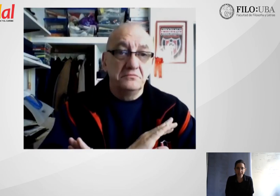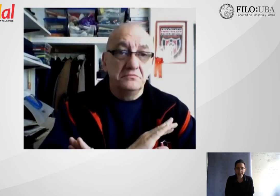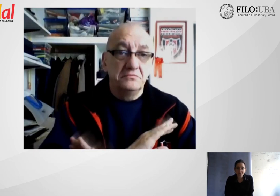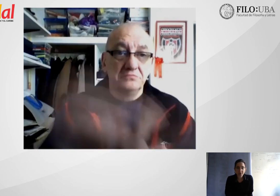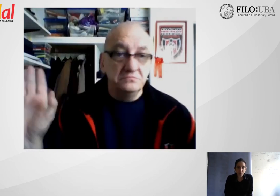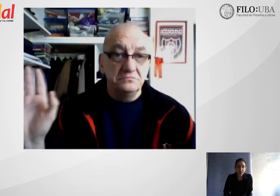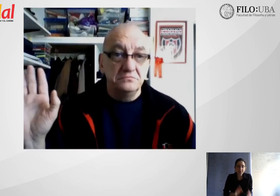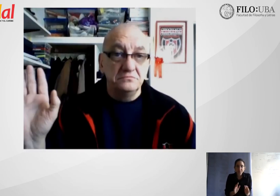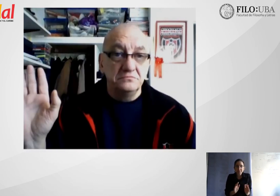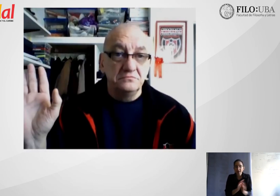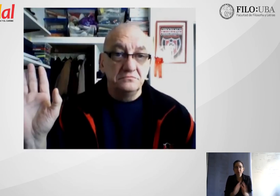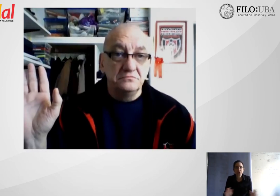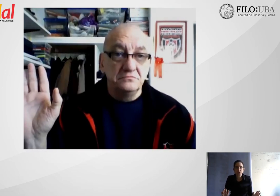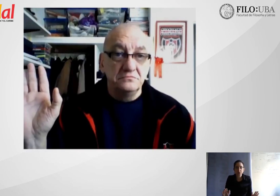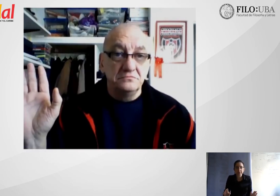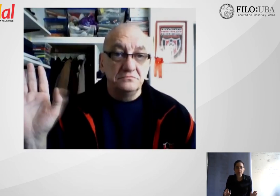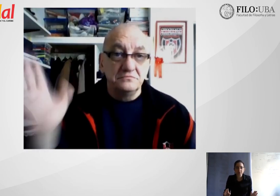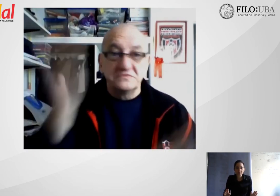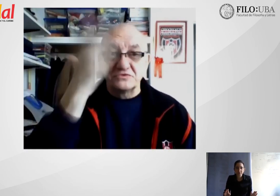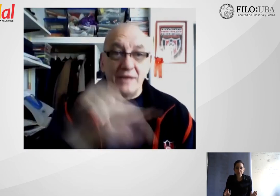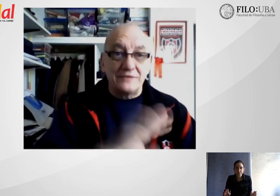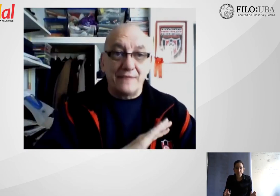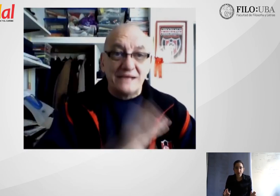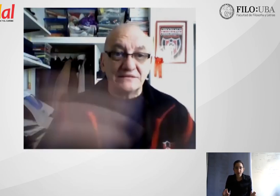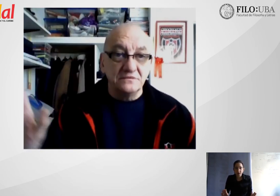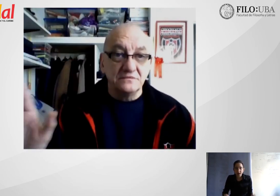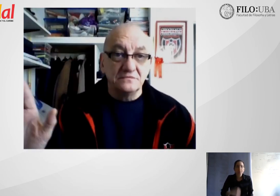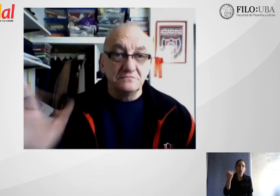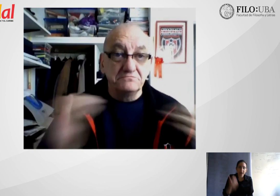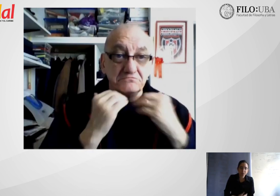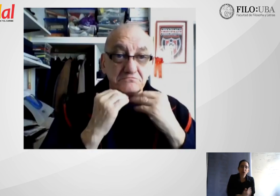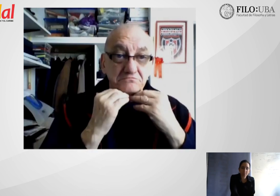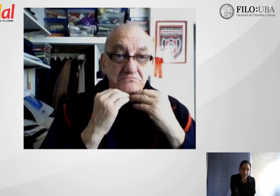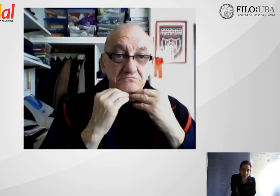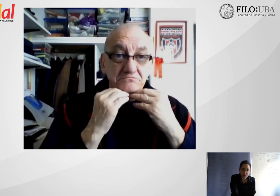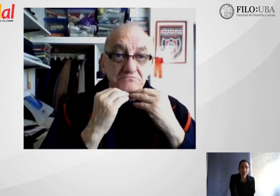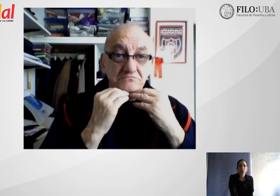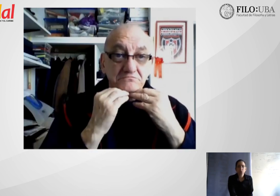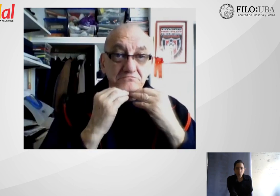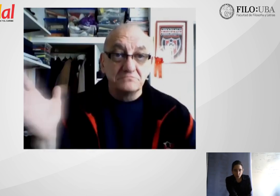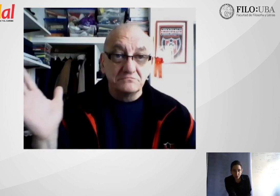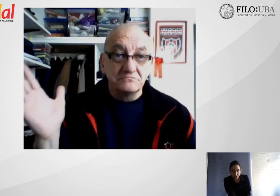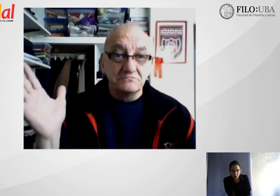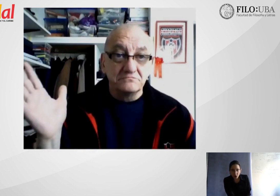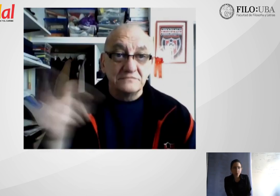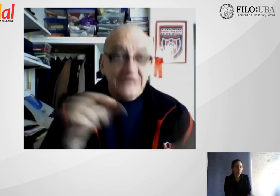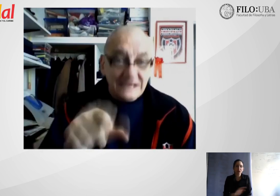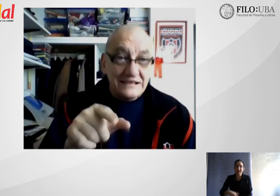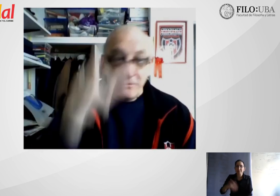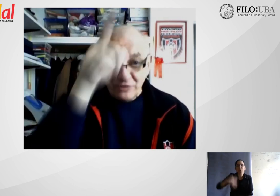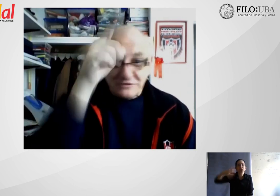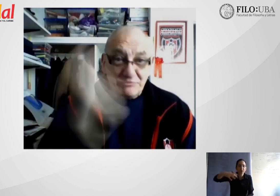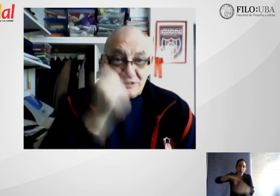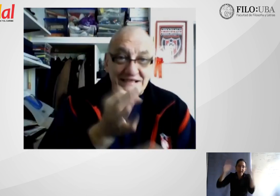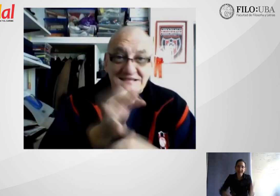perfectamente. Después, el proyecto nunca empezó. No, el proyecto empezó, duró un tiempito corto, pero